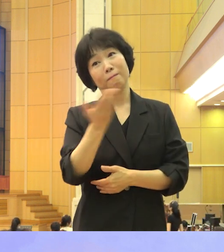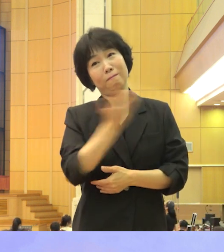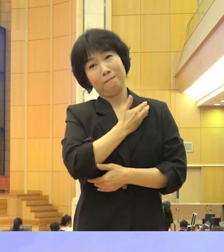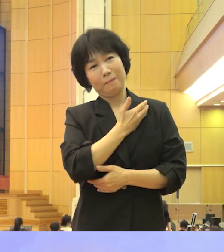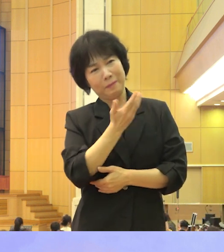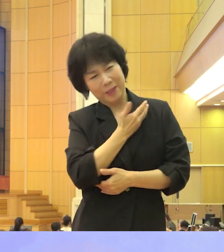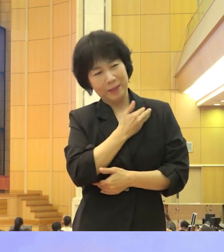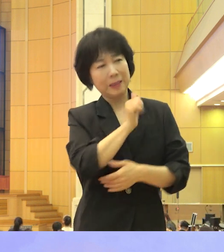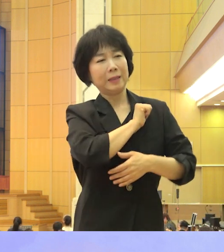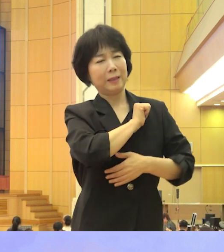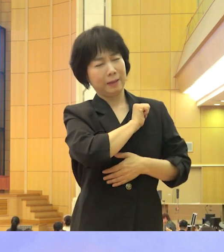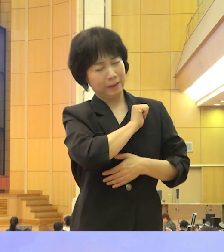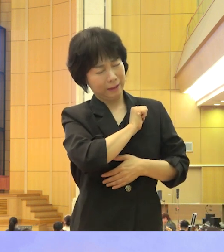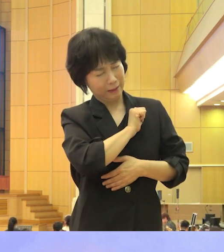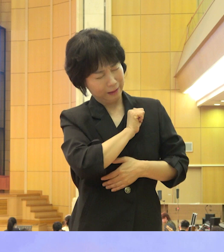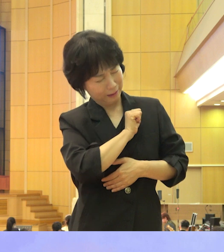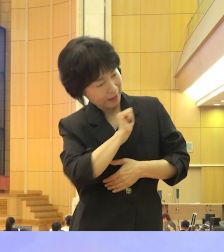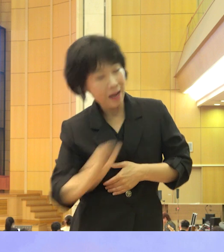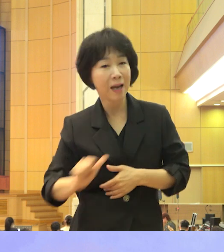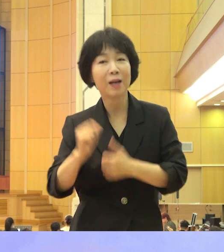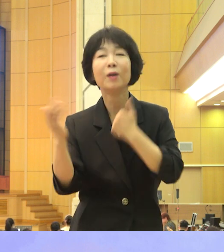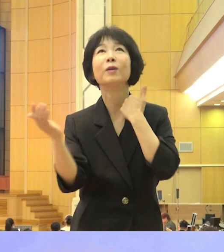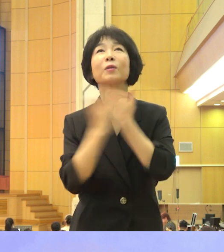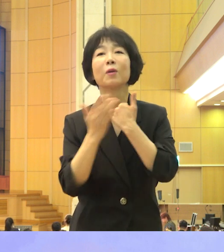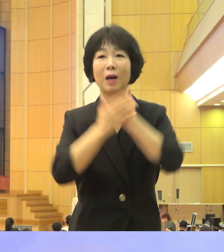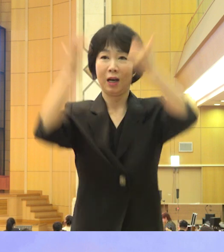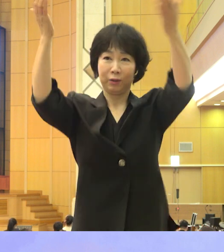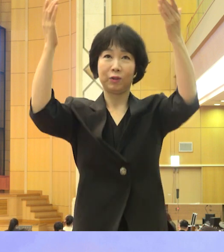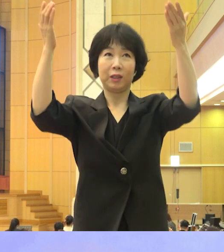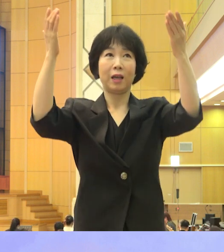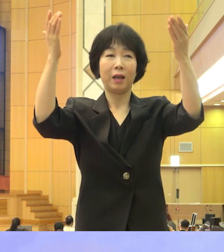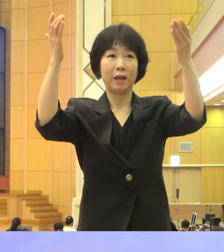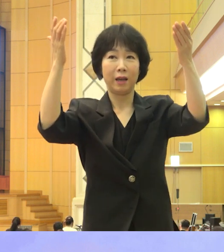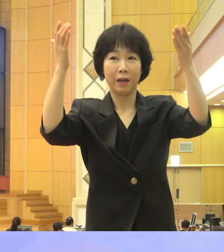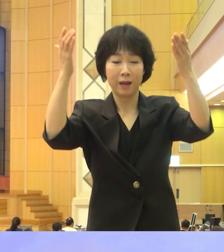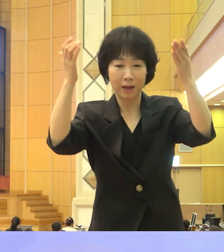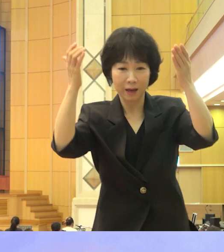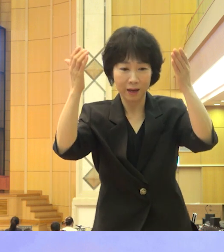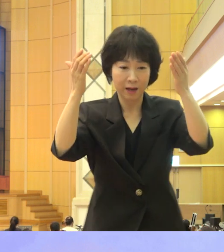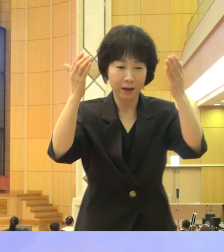버티고 견디게 하시네.